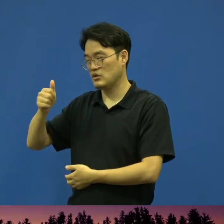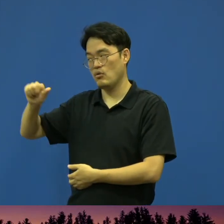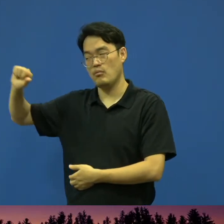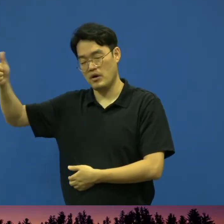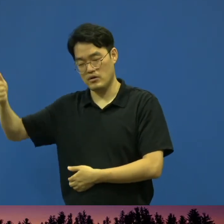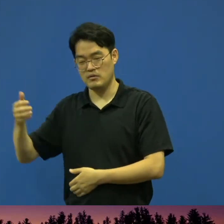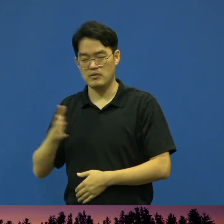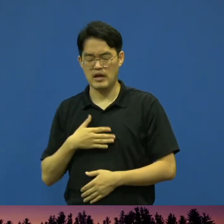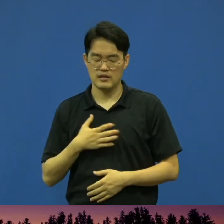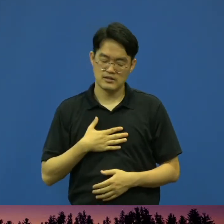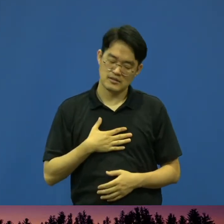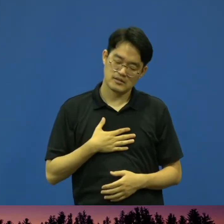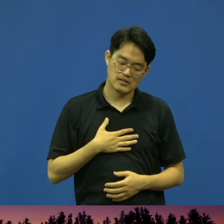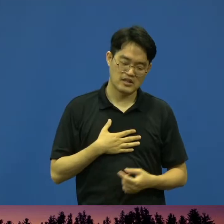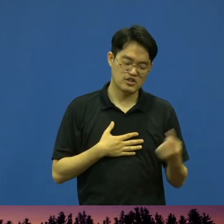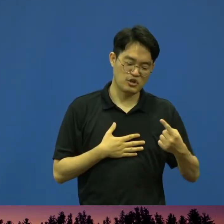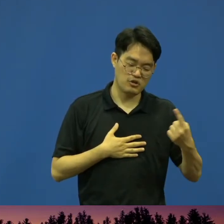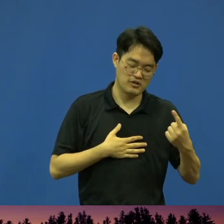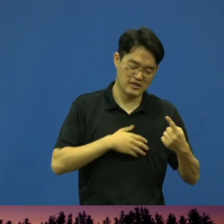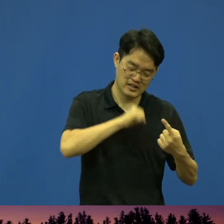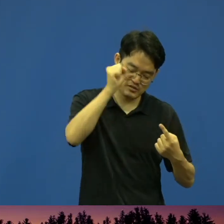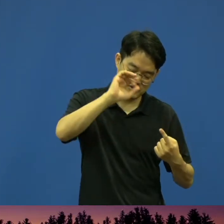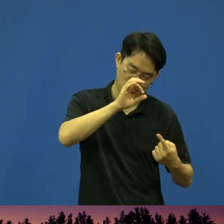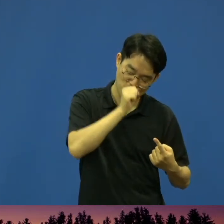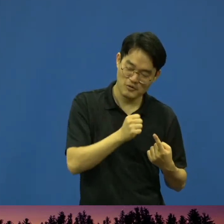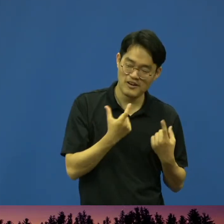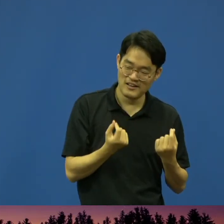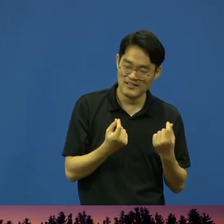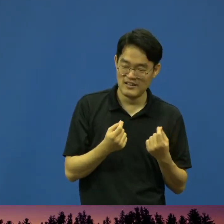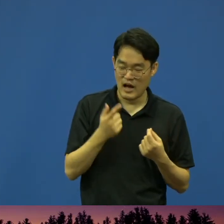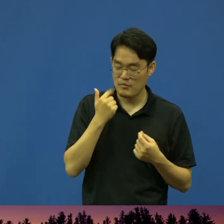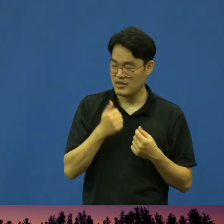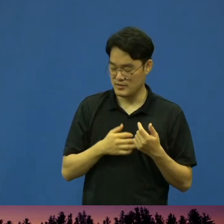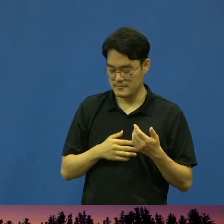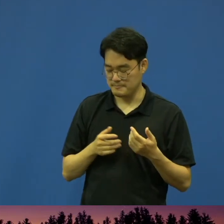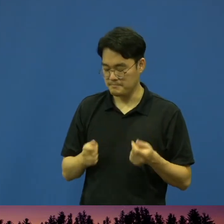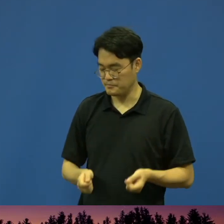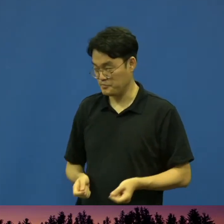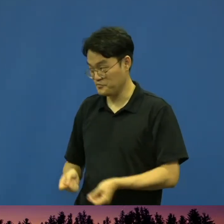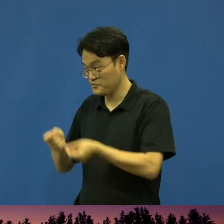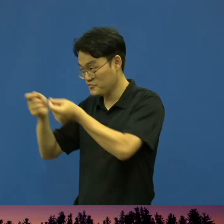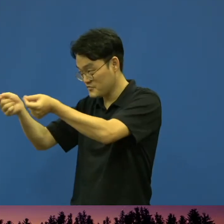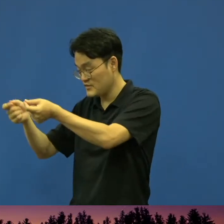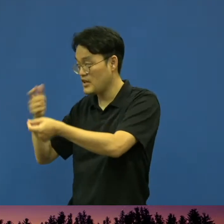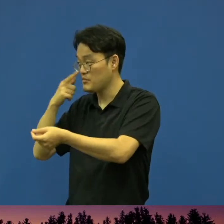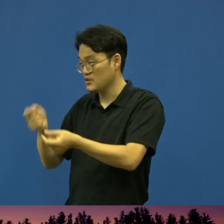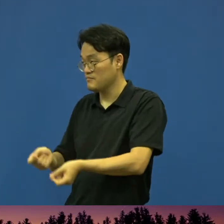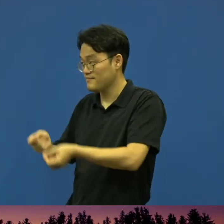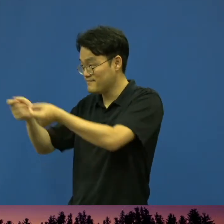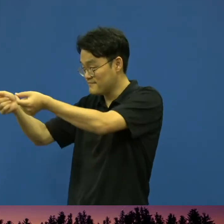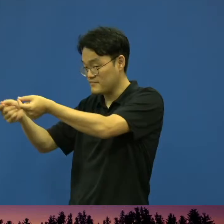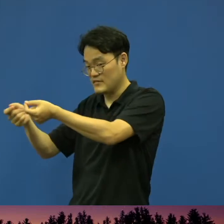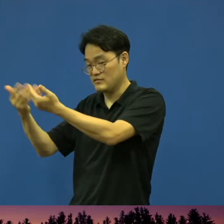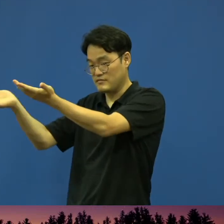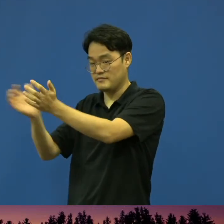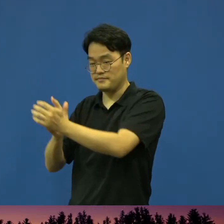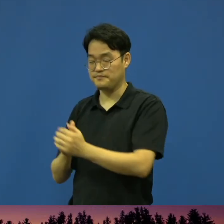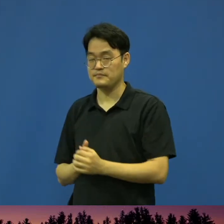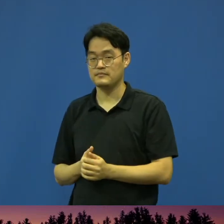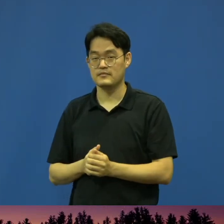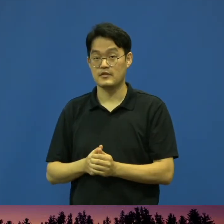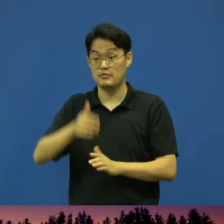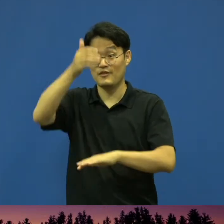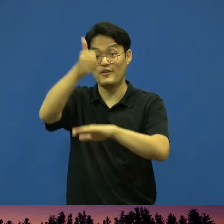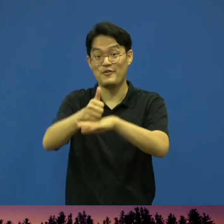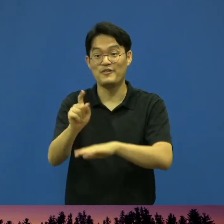1,000원짜리가 돼야 저의 면목이 서는데, 그래서 아버지에게 갖다 드렸습니다. 아버지 여기 있습니다, 이렇게 갖다 드렸어요. 여러분, 결과가